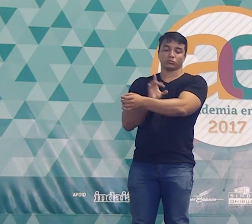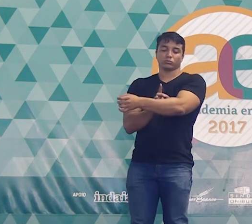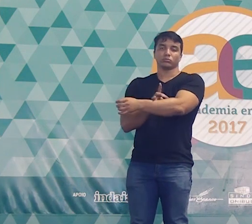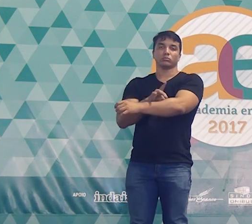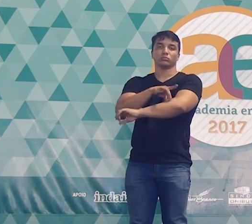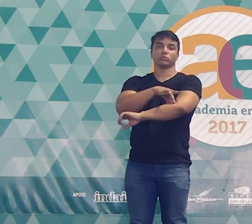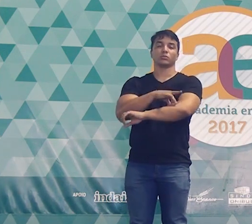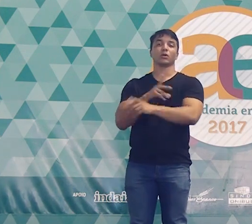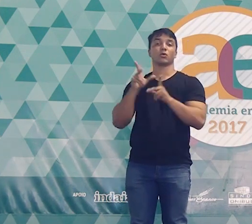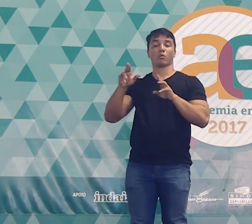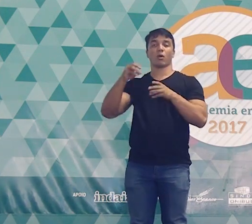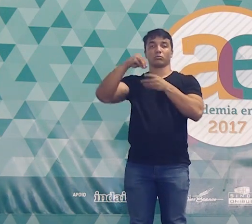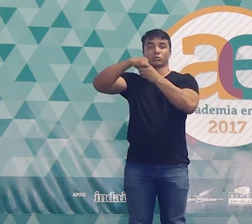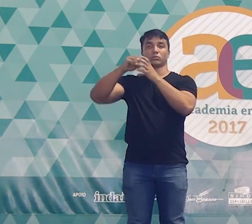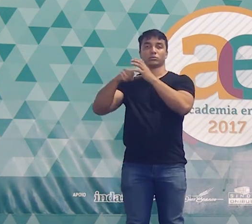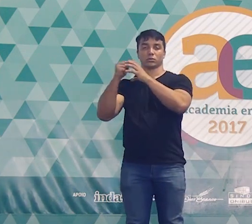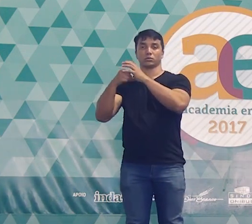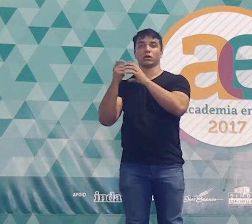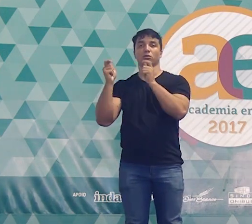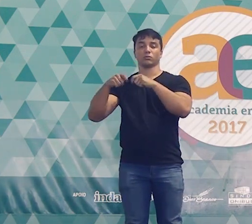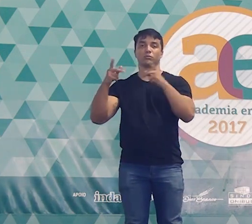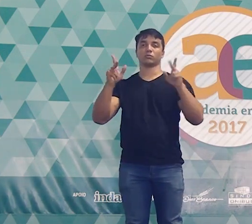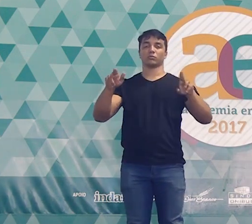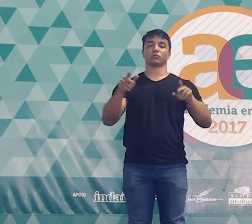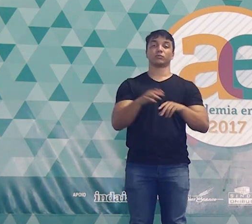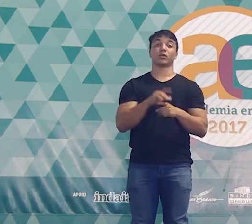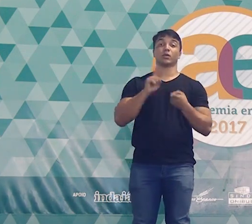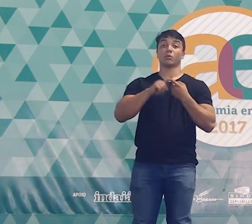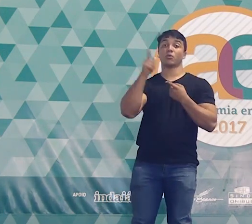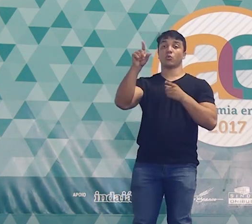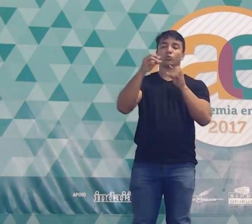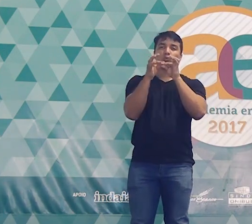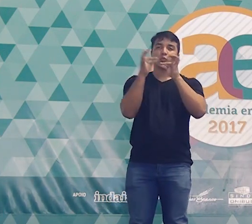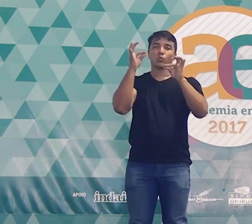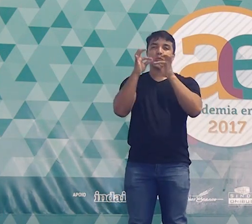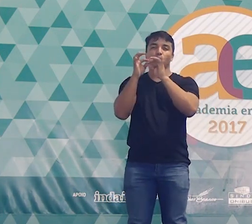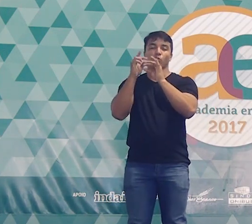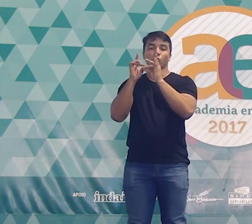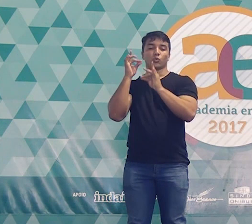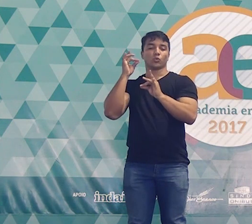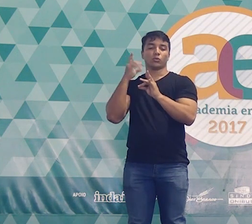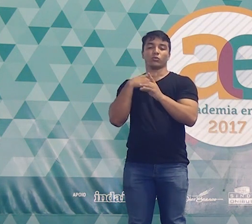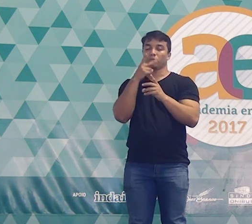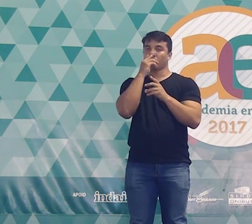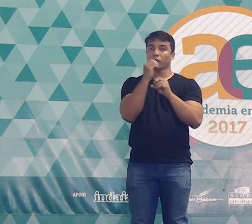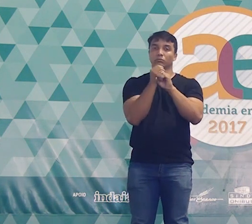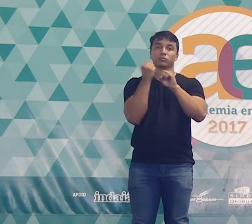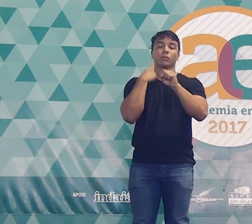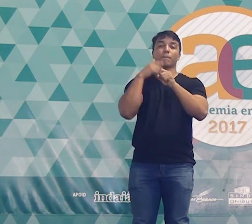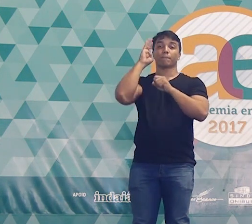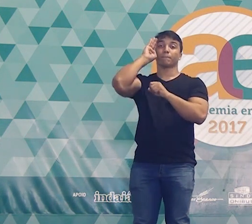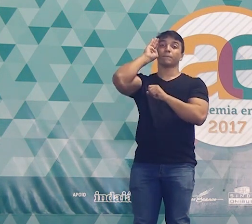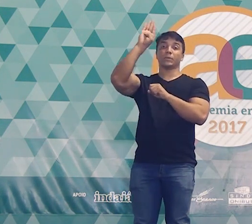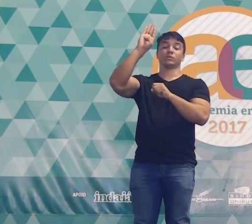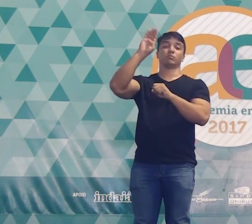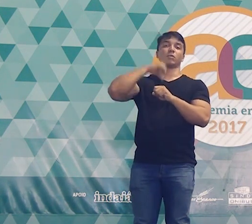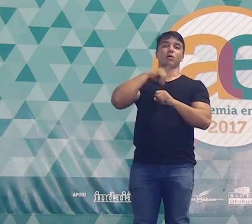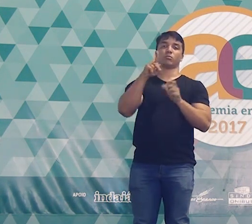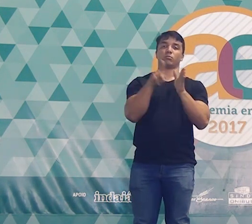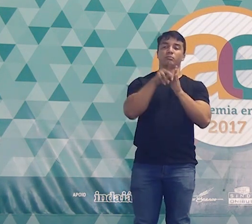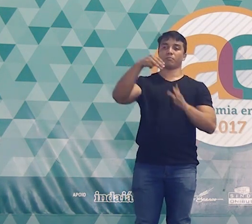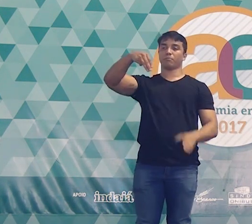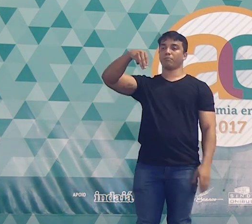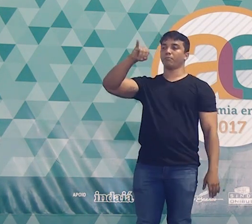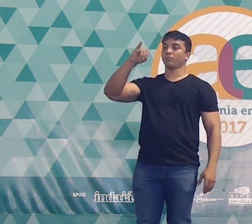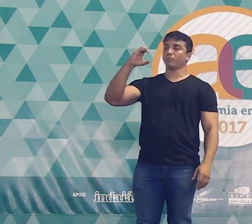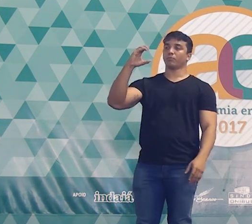elementos intermediários que também fazem isso. E nós temos os microtúbulos, que fazem parte do esqueleto principal, tá certo? Os microtúbulos